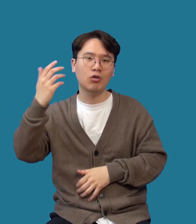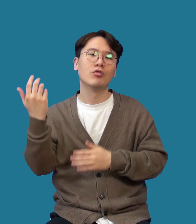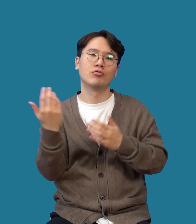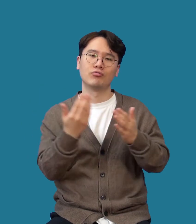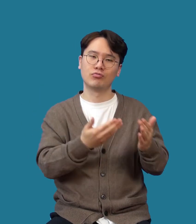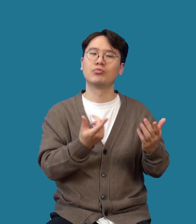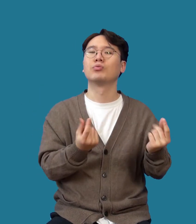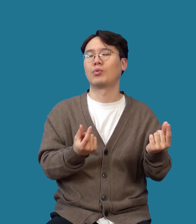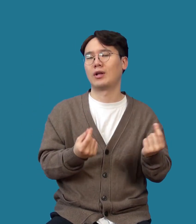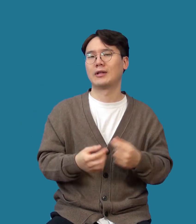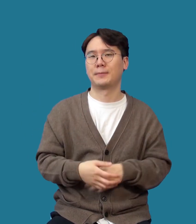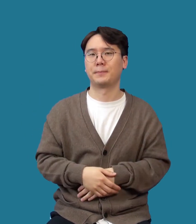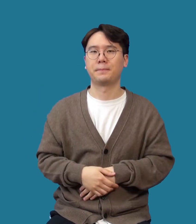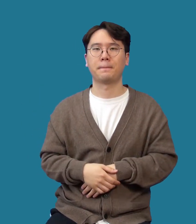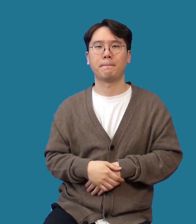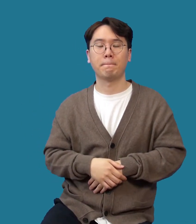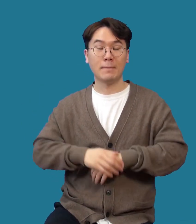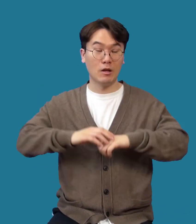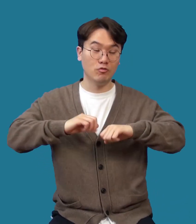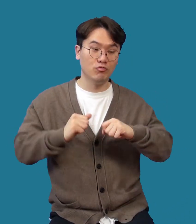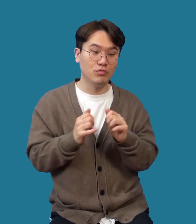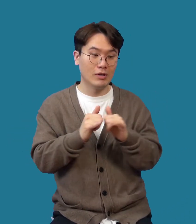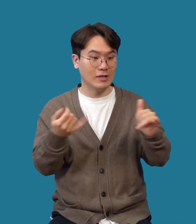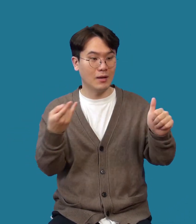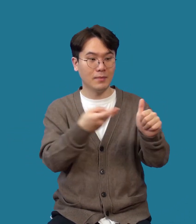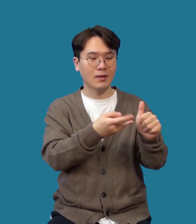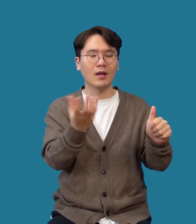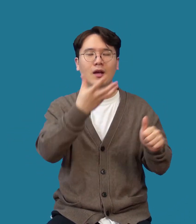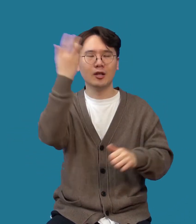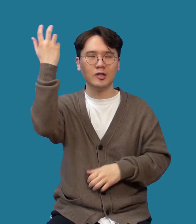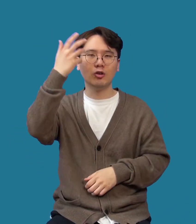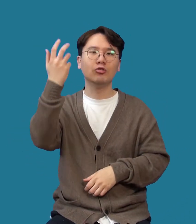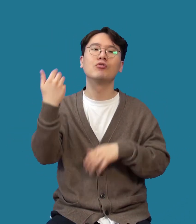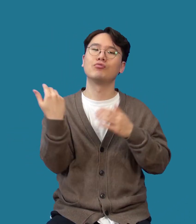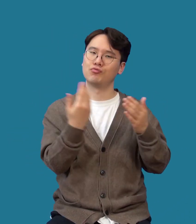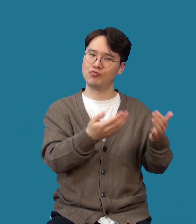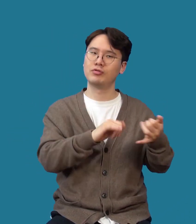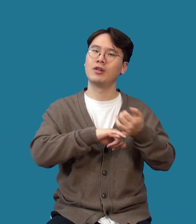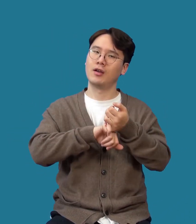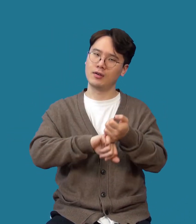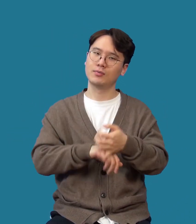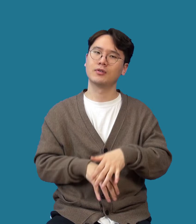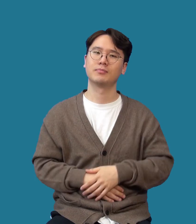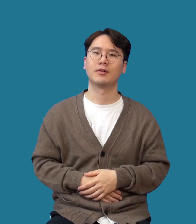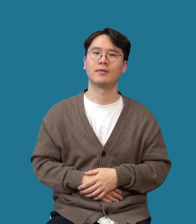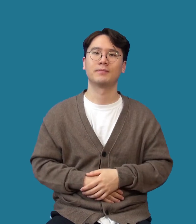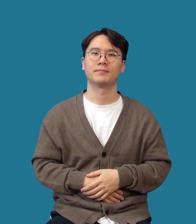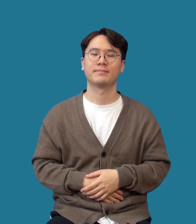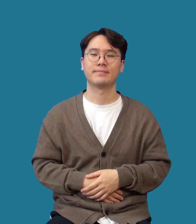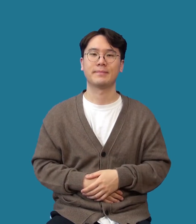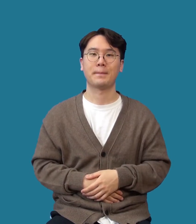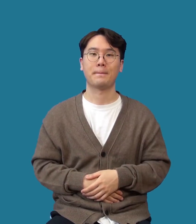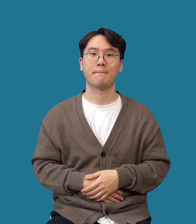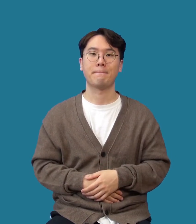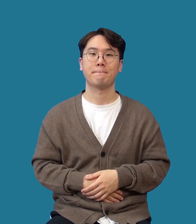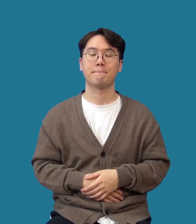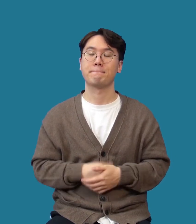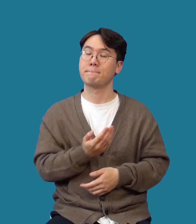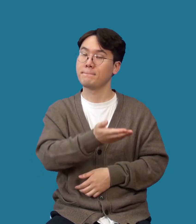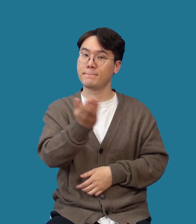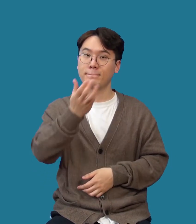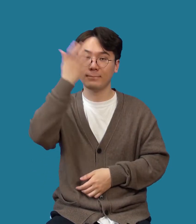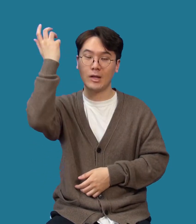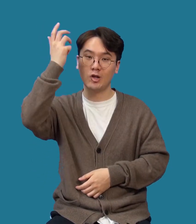하니라. 순종하는 사람들에게 성령을 주신다, 그렇게 말씀했습니다. 여러분, 성령